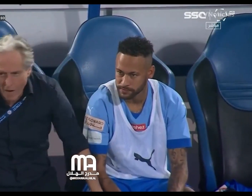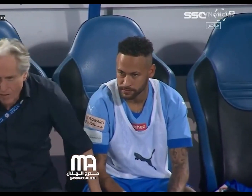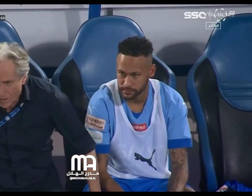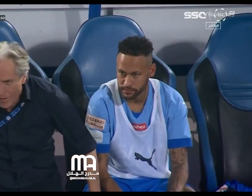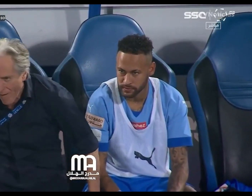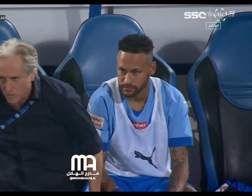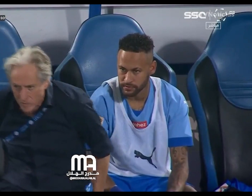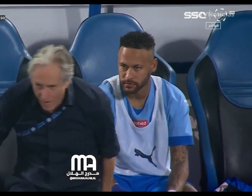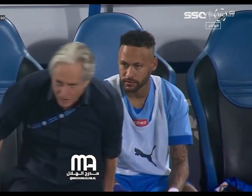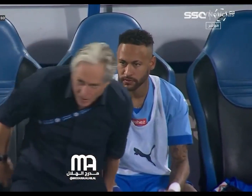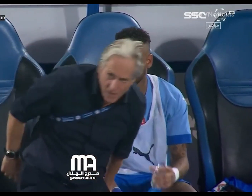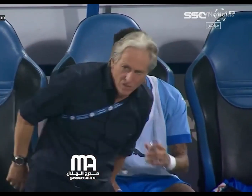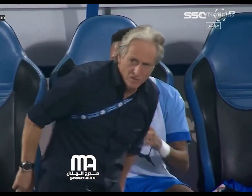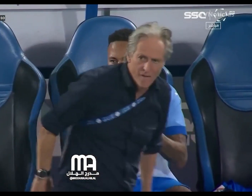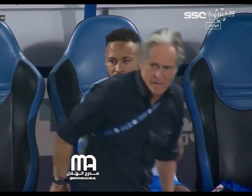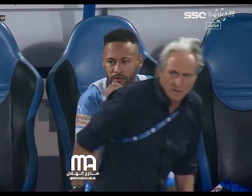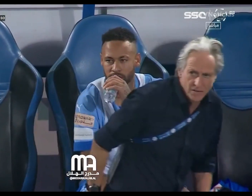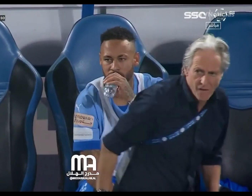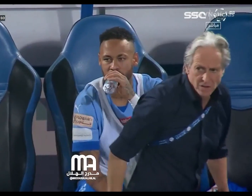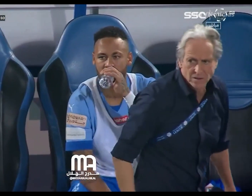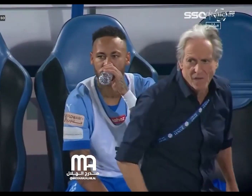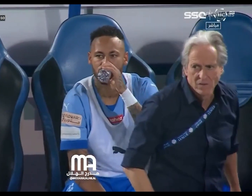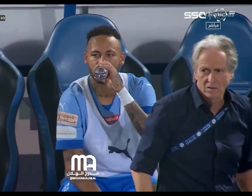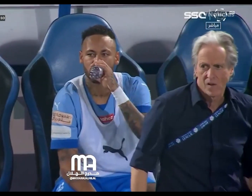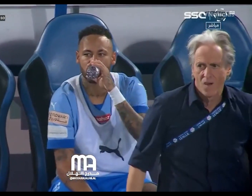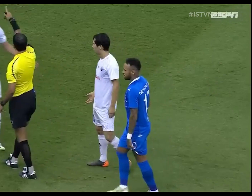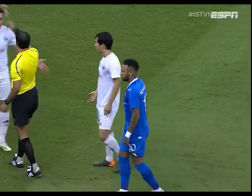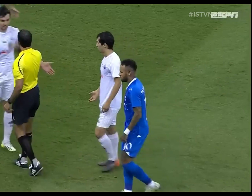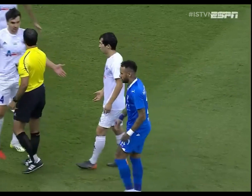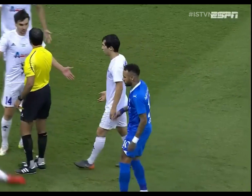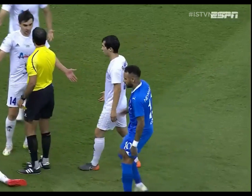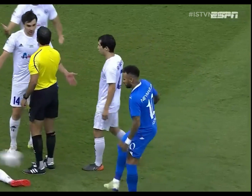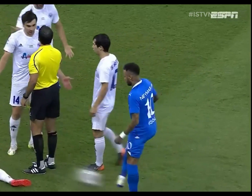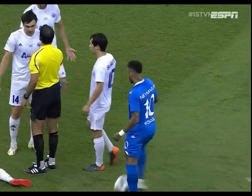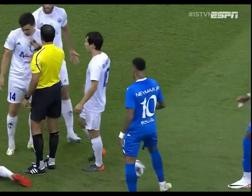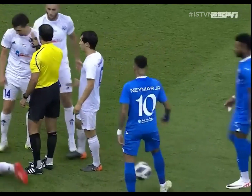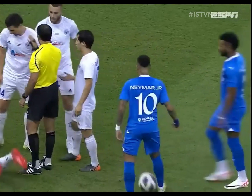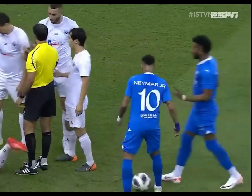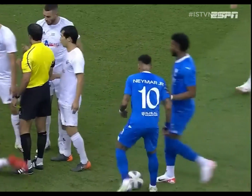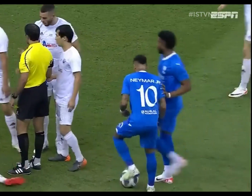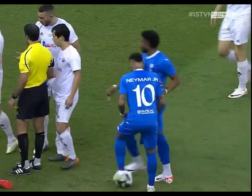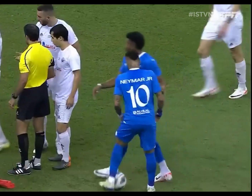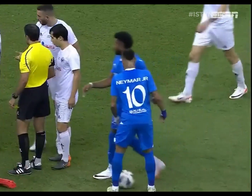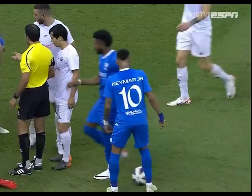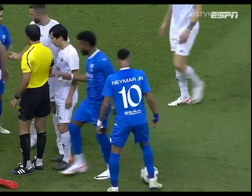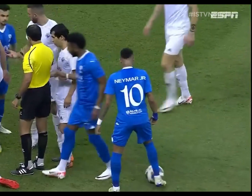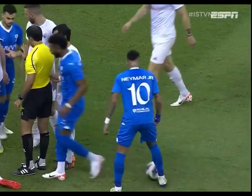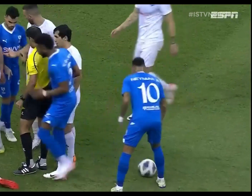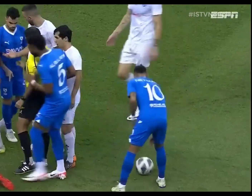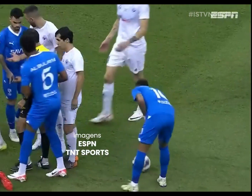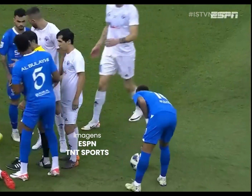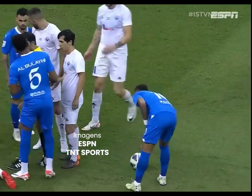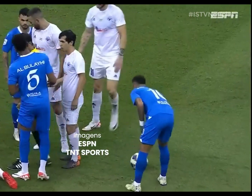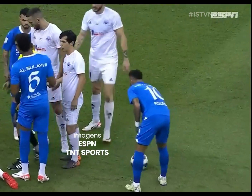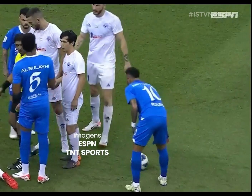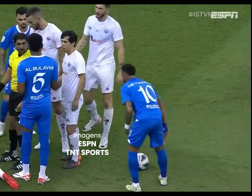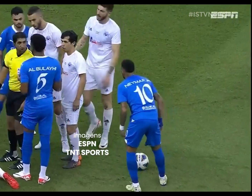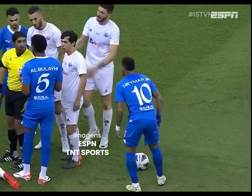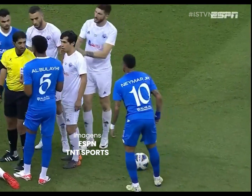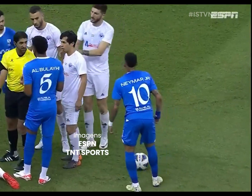com o técnico Jorge Jesus após um empate em 1-1 diante de um clube do Uzbequistão na estreia pela Liga dos Campeões da Ásia, no dia